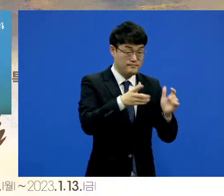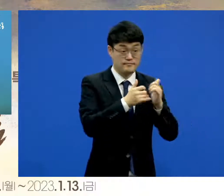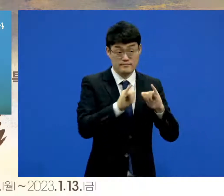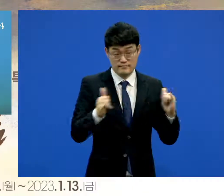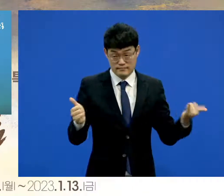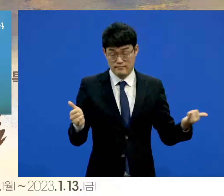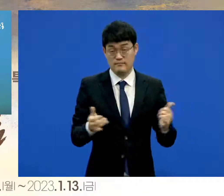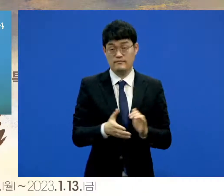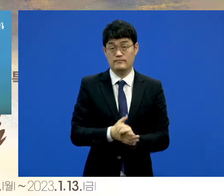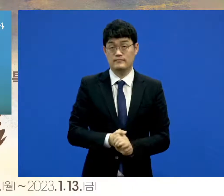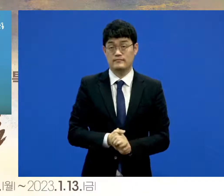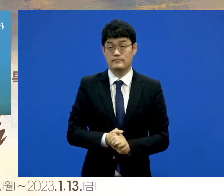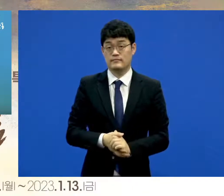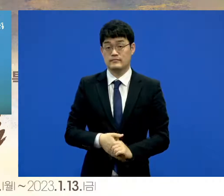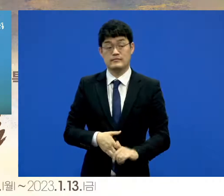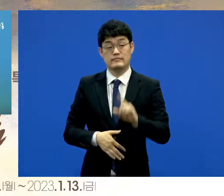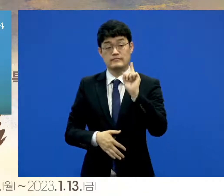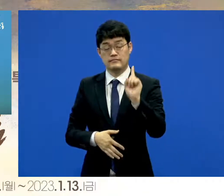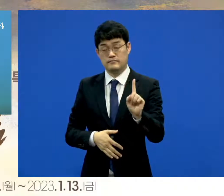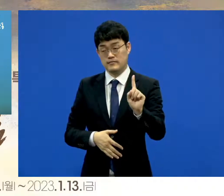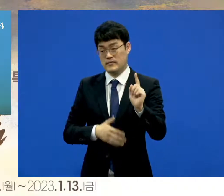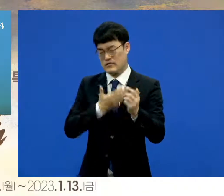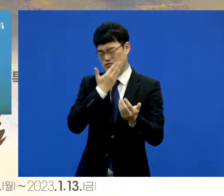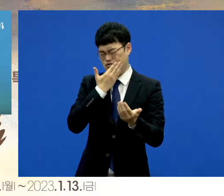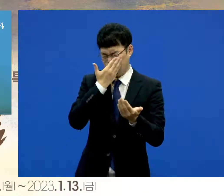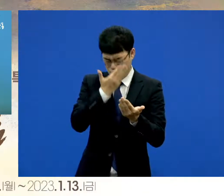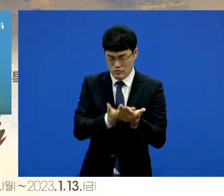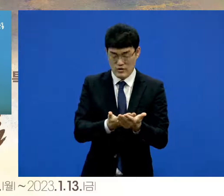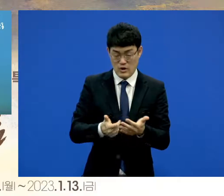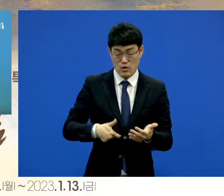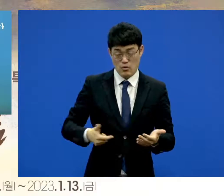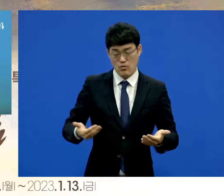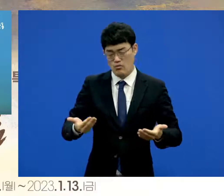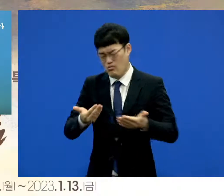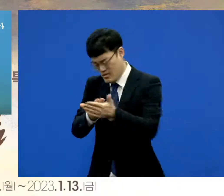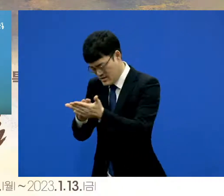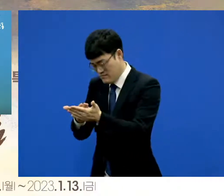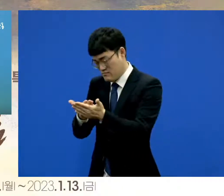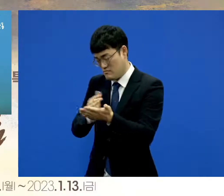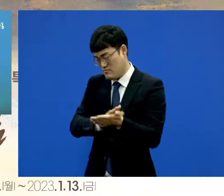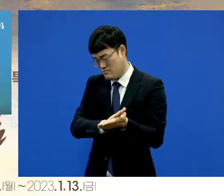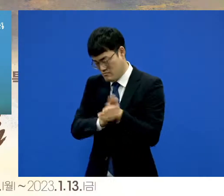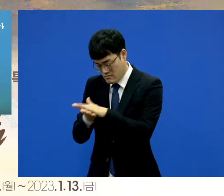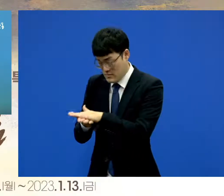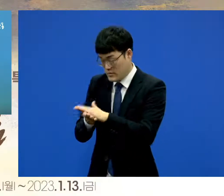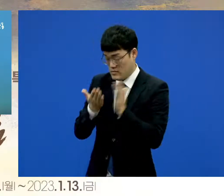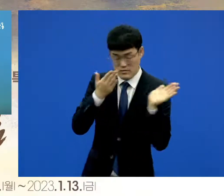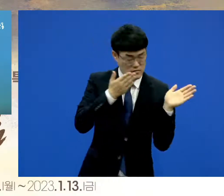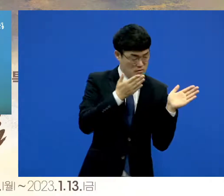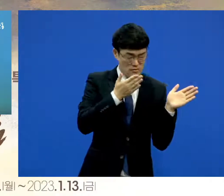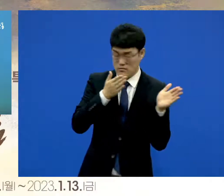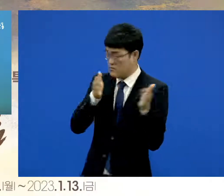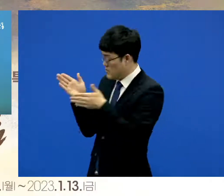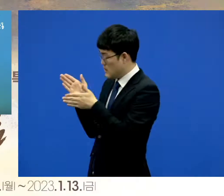단 한 번 매우 귀중한 이 회심의 경험을 해야 한다는 거예요.